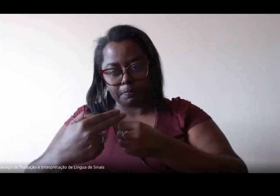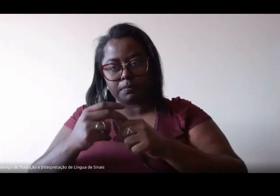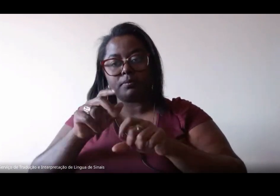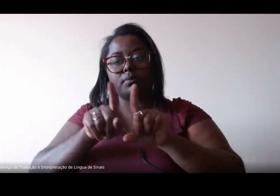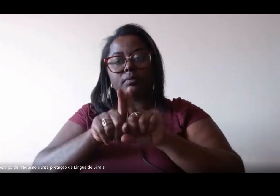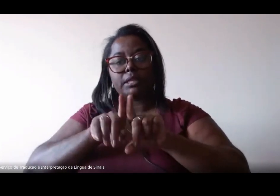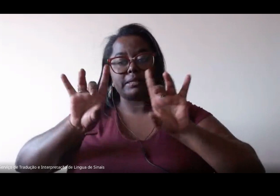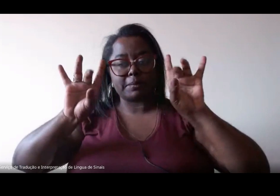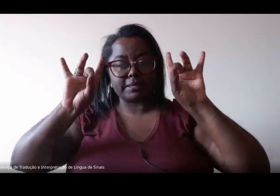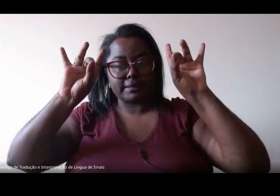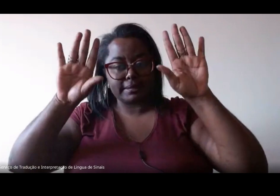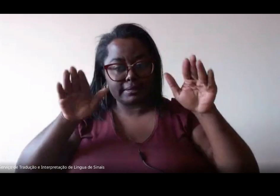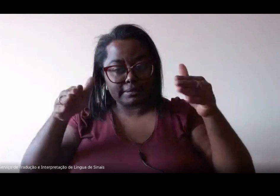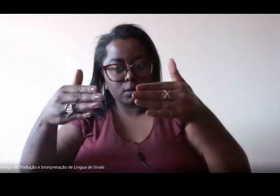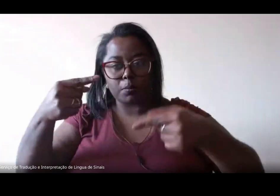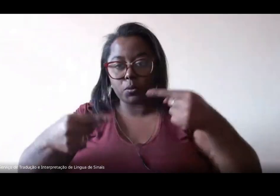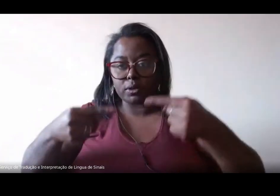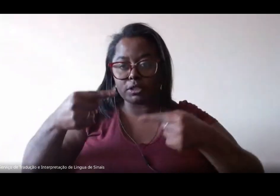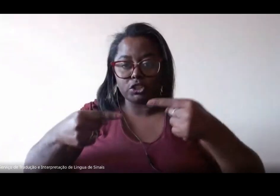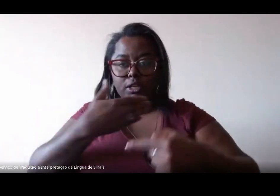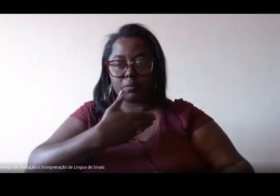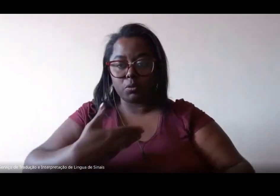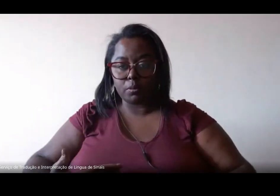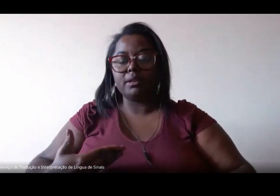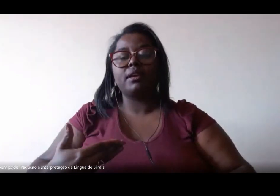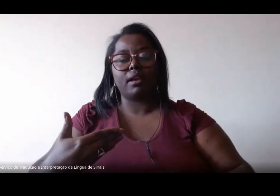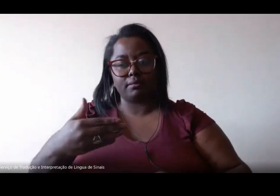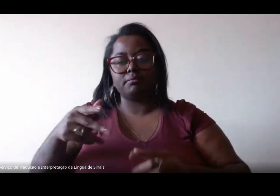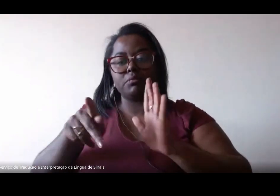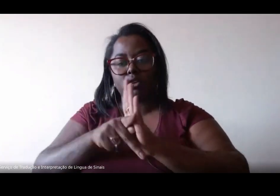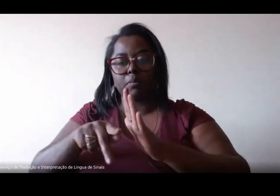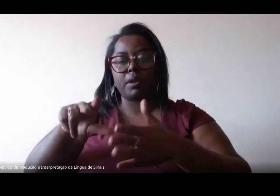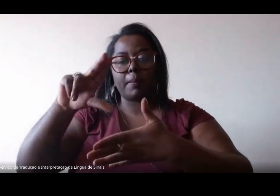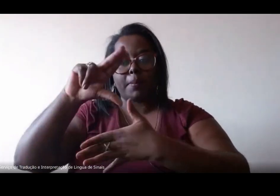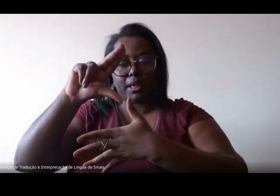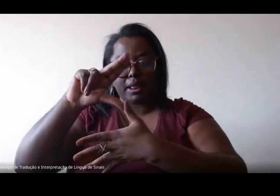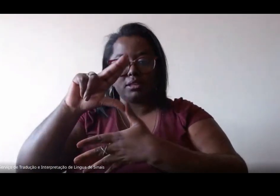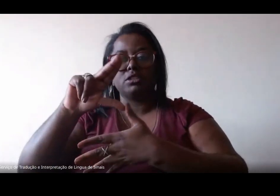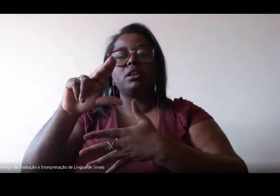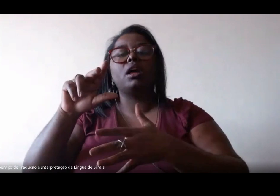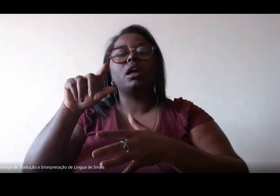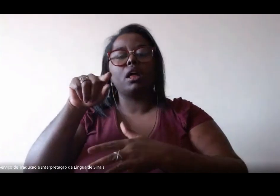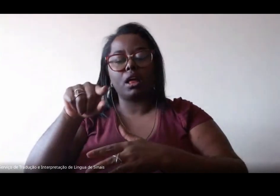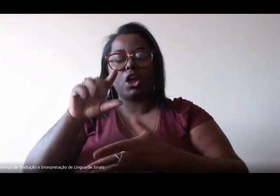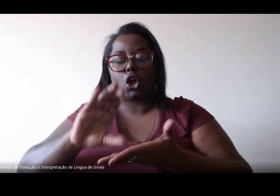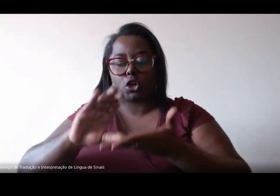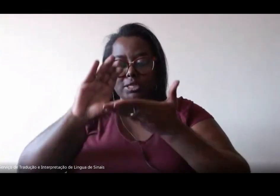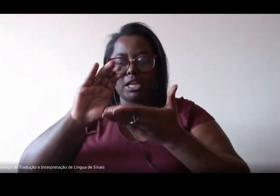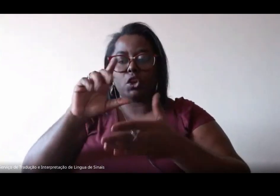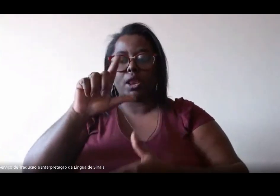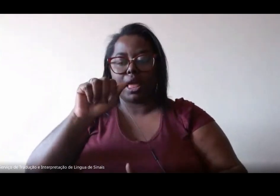Campinas. Especialização em Políticas Públicas para a Igualdade da América Latina, na América Latina pelo